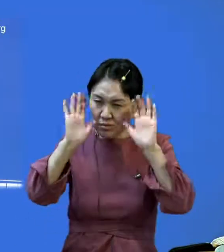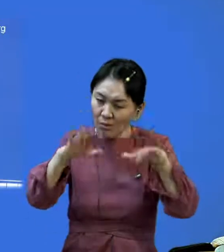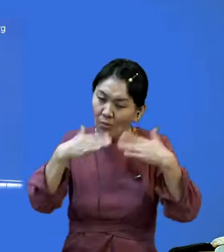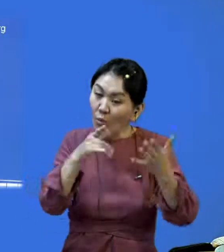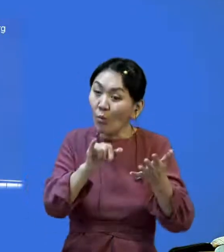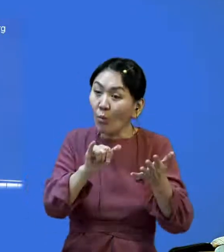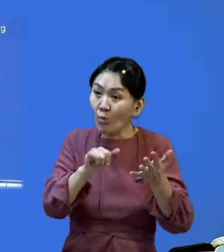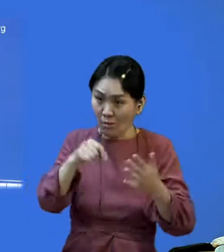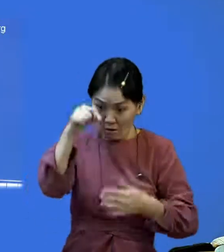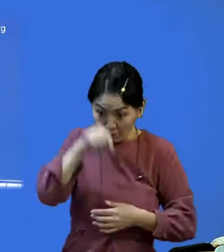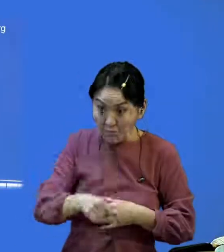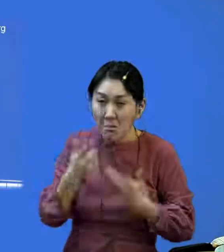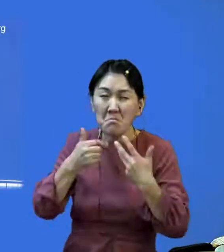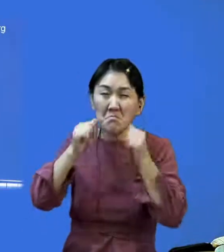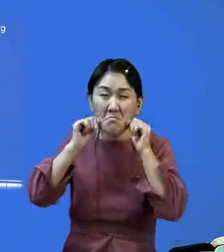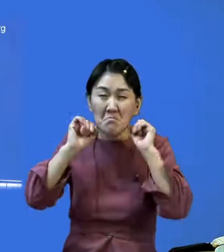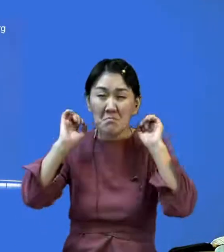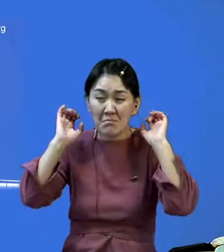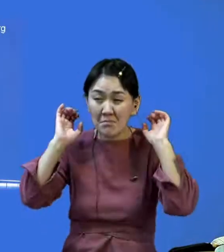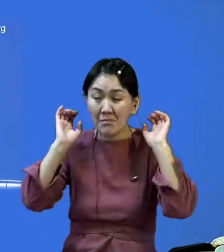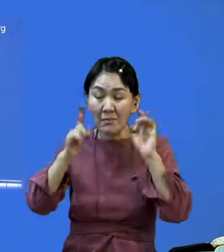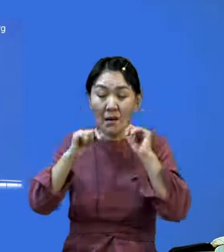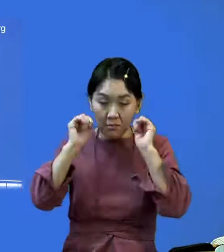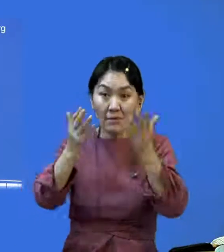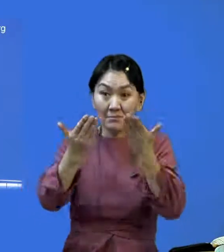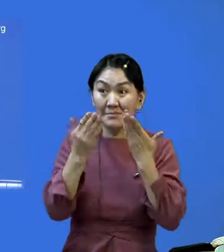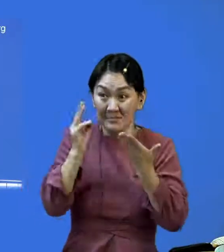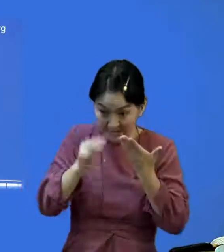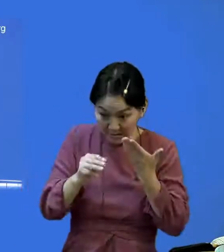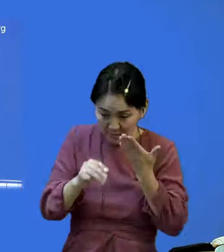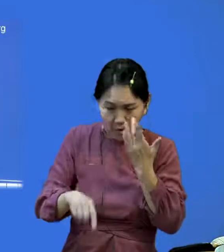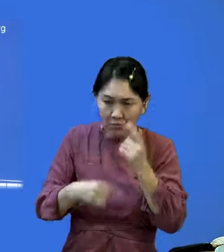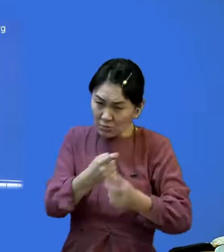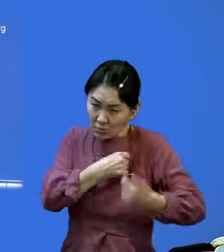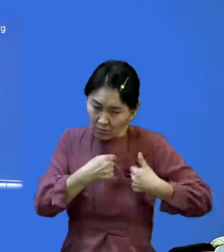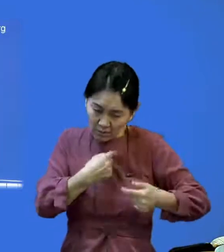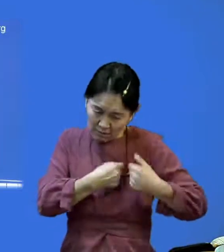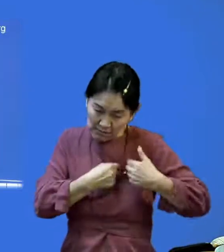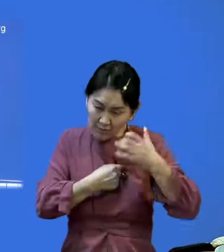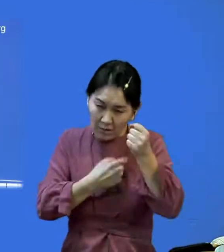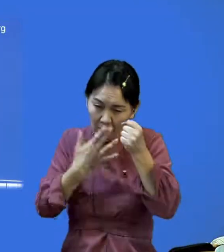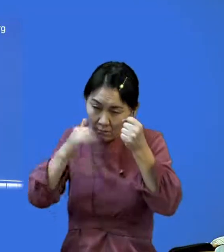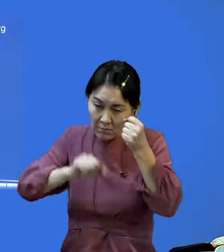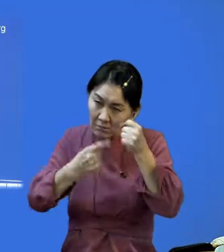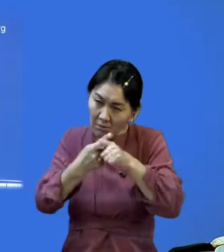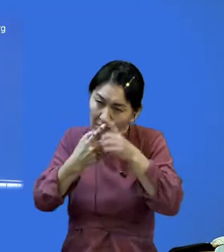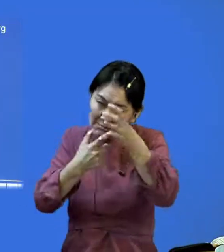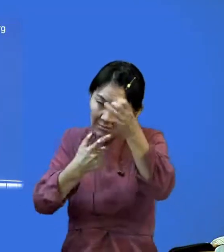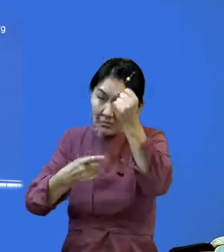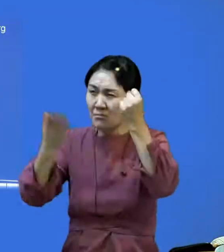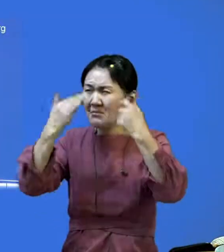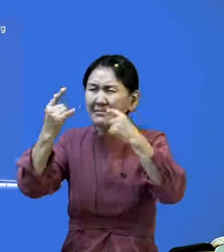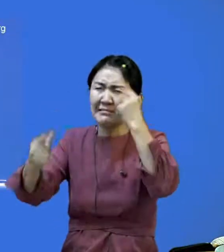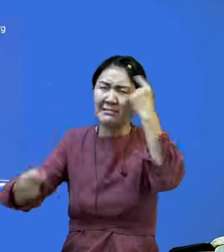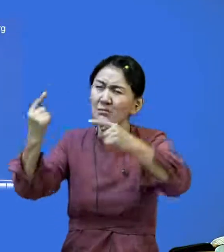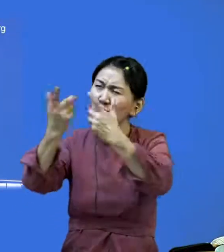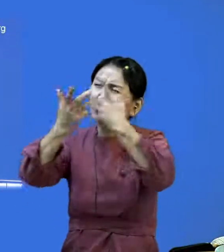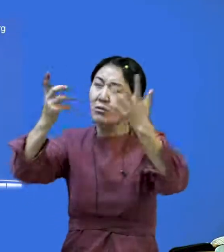байгаа. Зовлон дундаа улам илүү эзэнт найдах харгад суралцуулах гэж тийм ээ. Ядууч байлгадаг. Тийм учраас